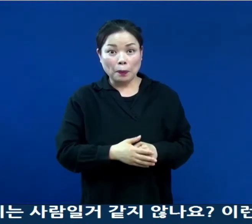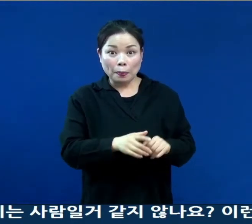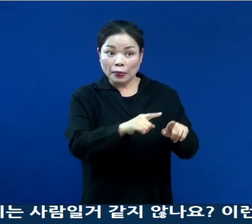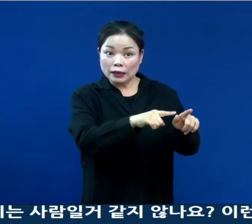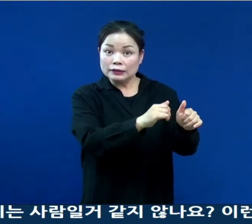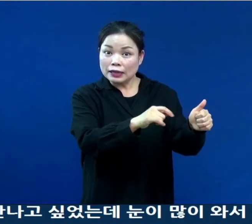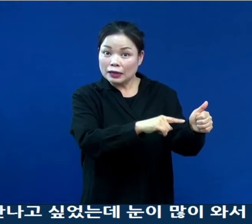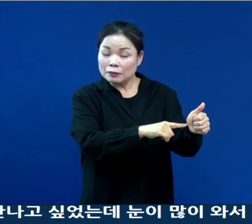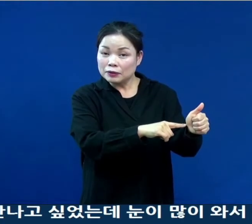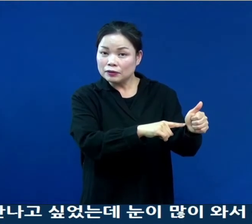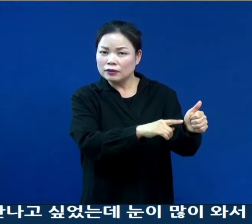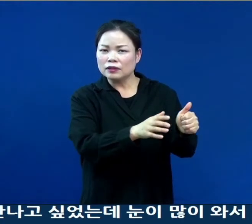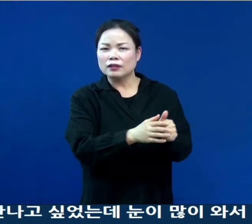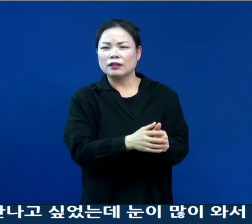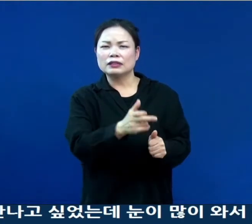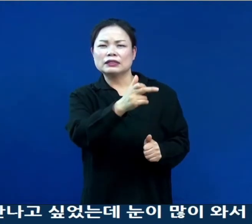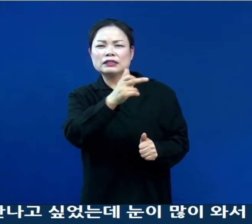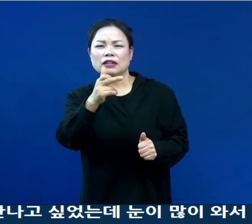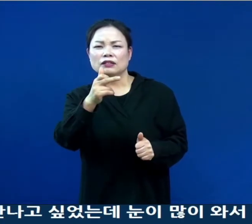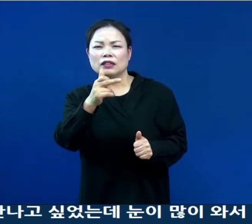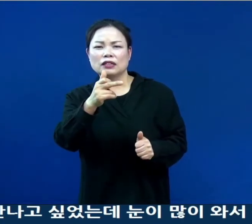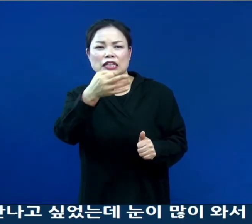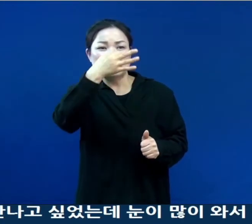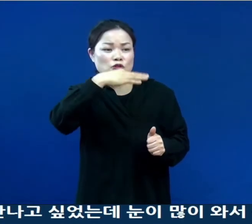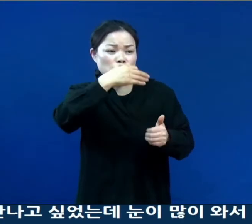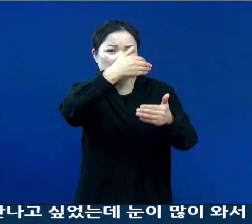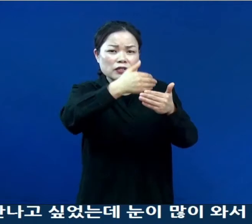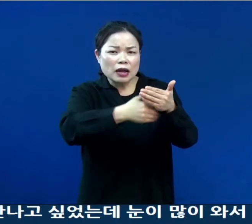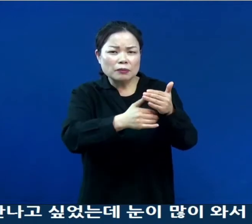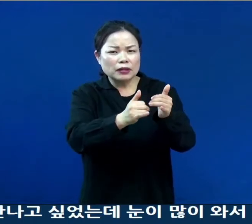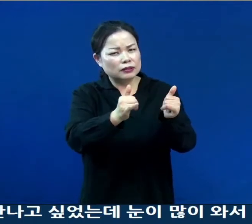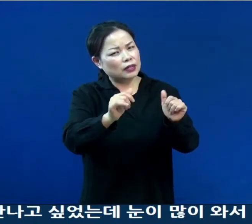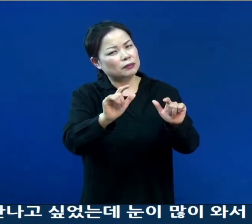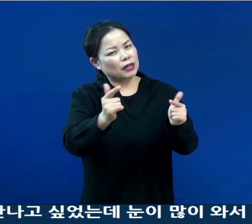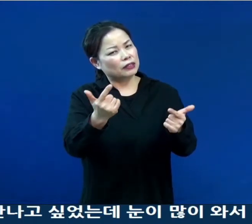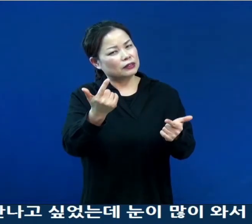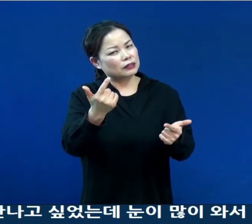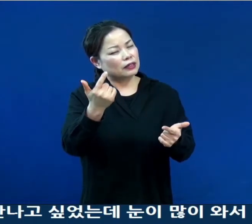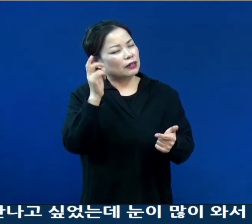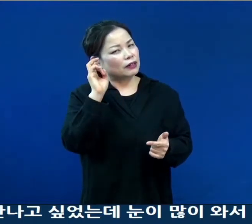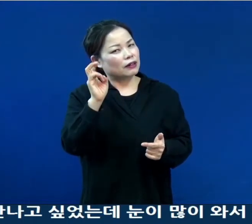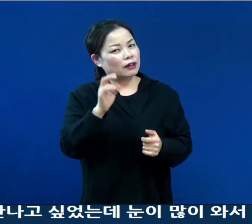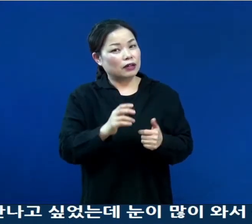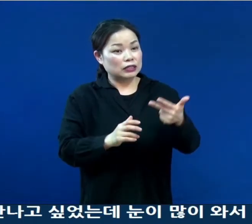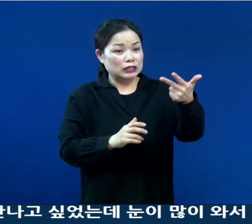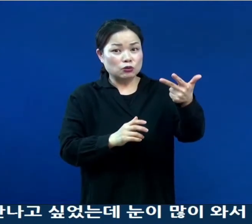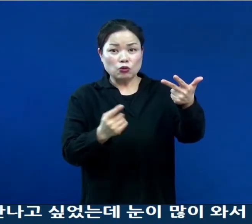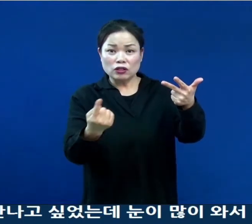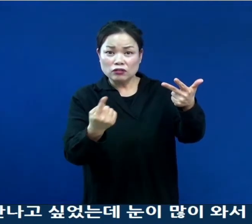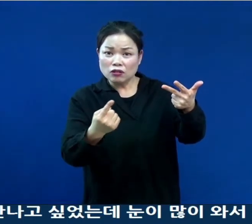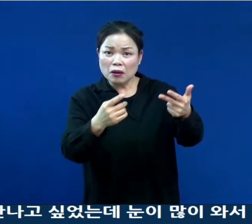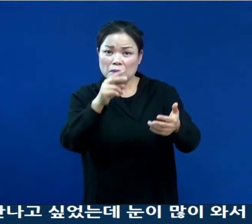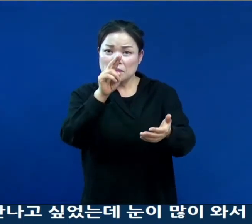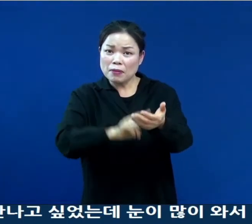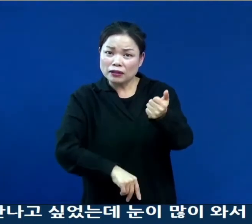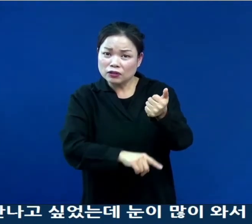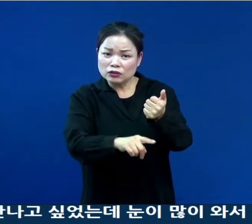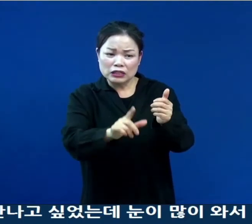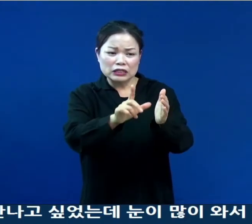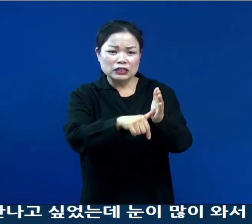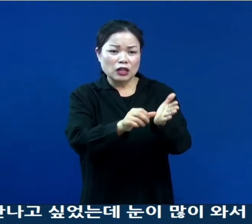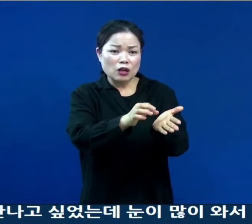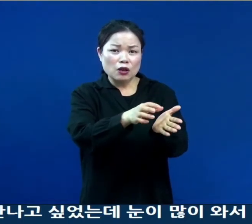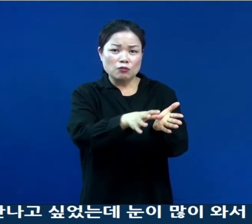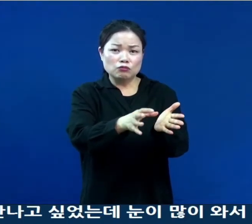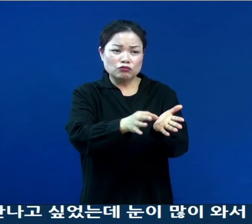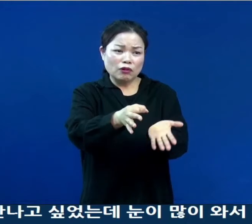분명히 크다란 이유를 남기기 위해서 지금 장사하는 분은 아닌 듯합니다. 7개에 1,000원을 판다는 것은 지금 이 시대의